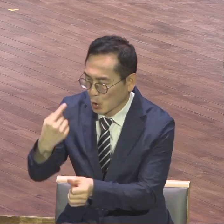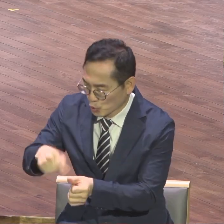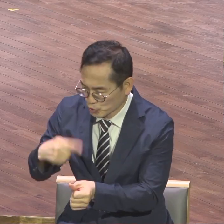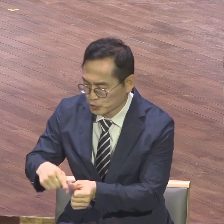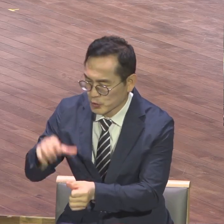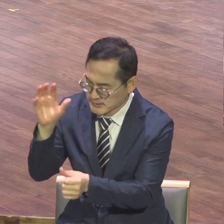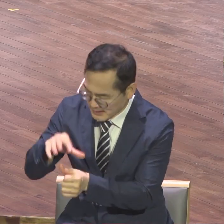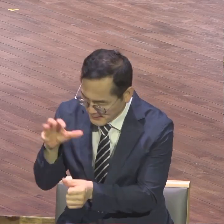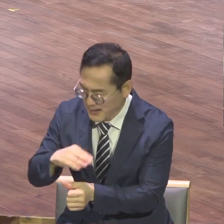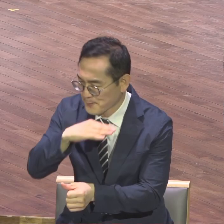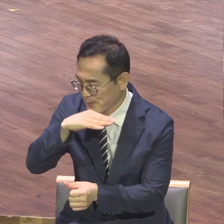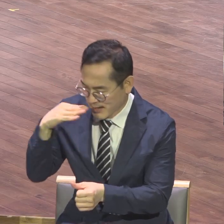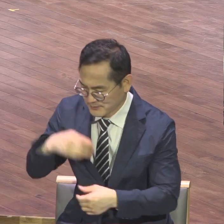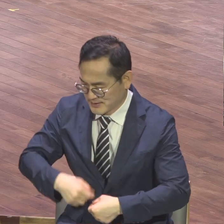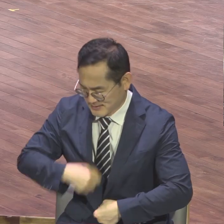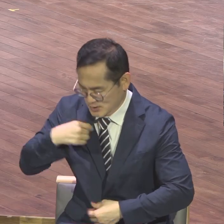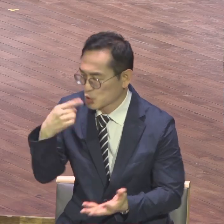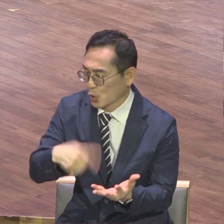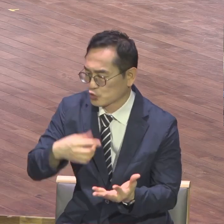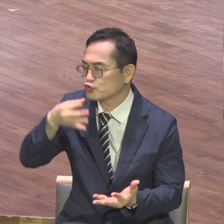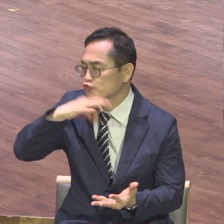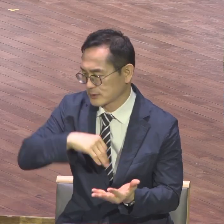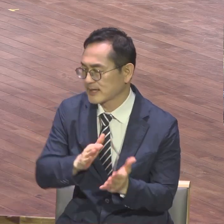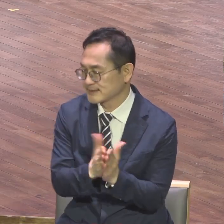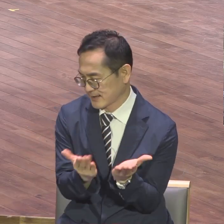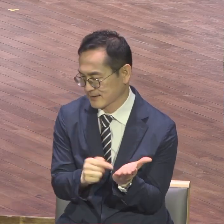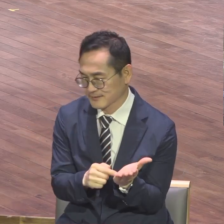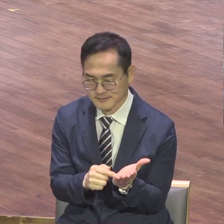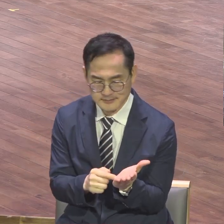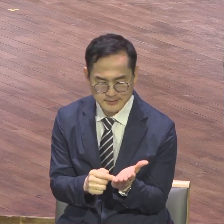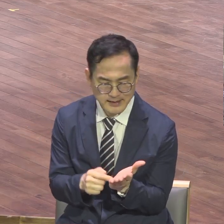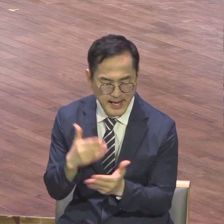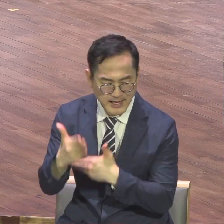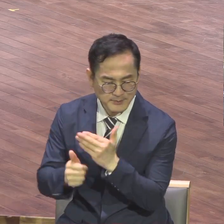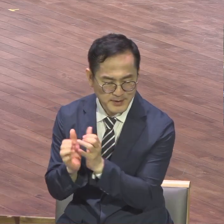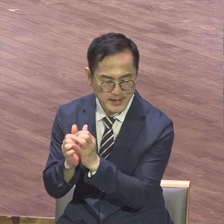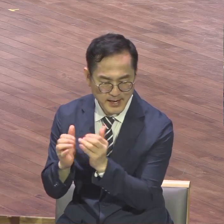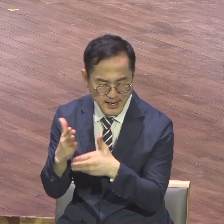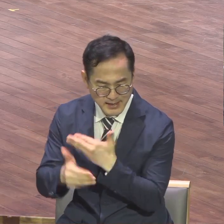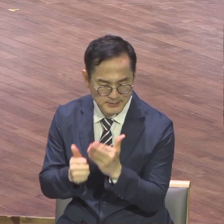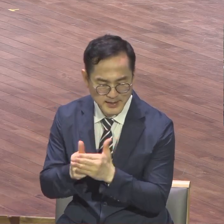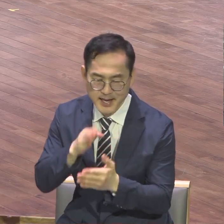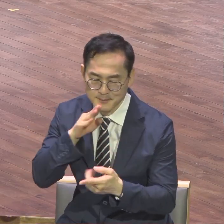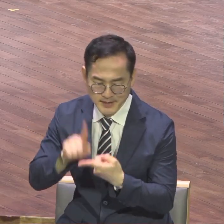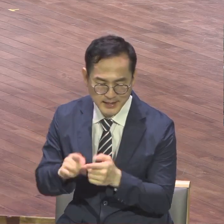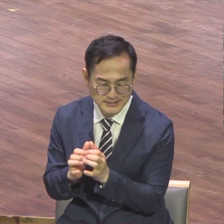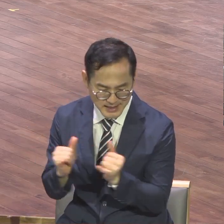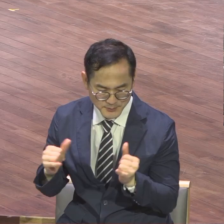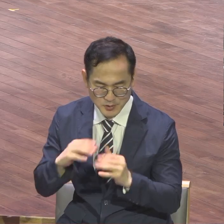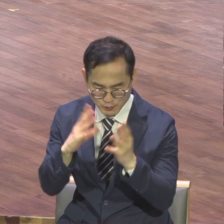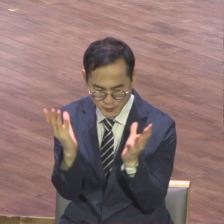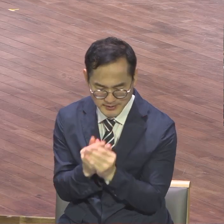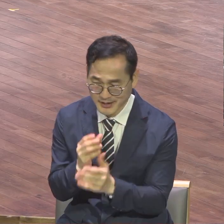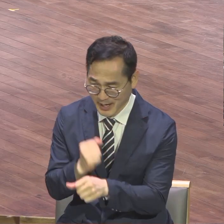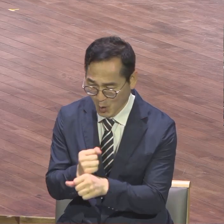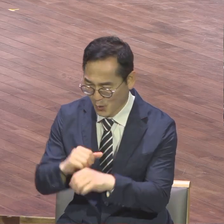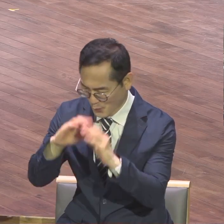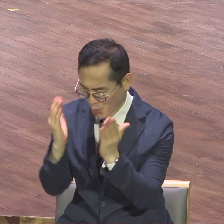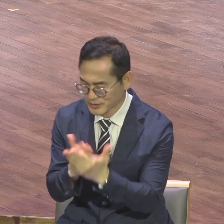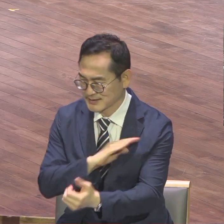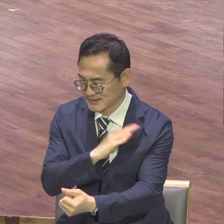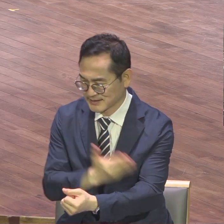책망과 바르게함과 의로 교육하기 유익하니 이는 하나님의 사람으로 온전하게 하며 모든 선한 일을 행할 능력을 갖추게 하려